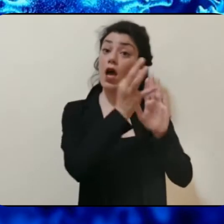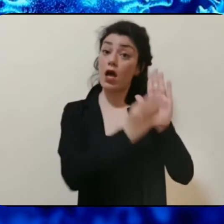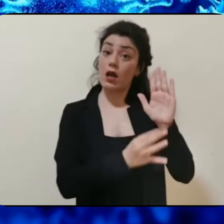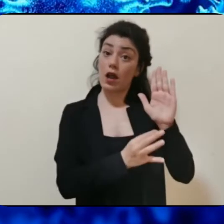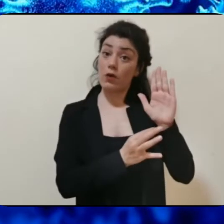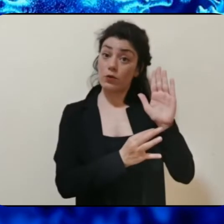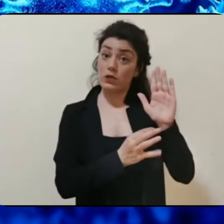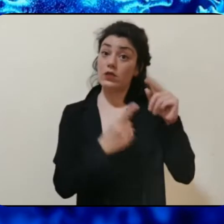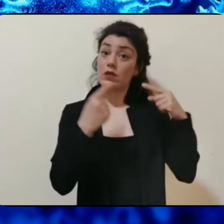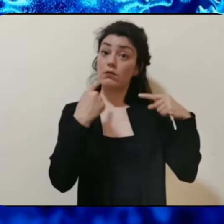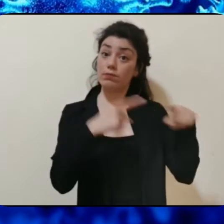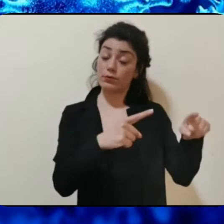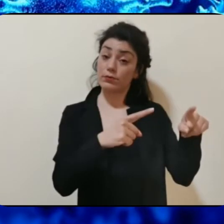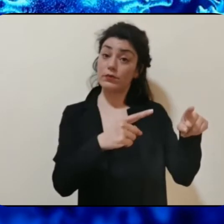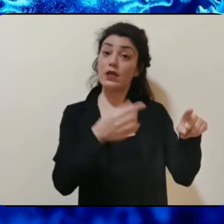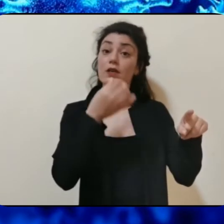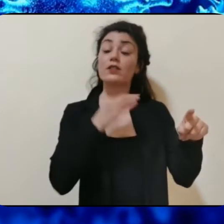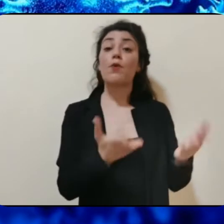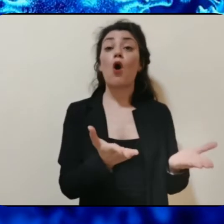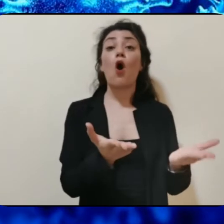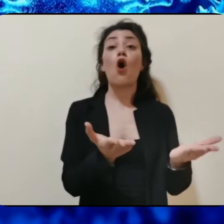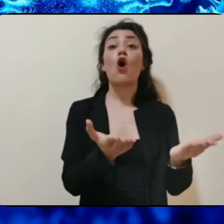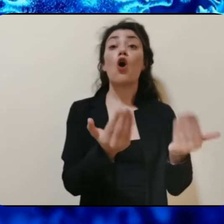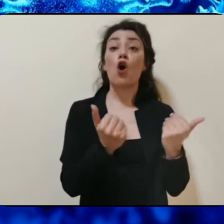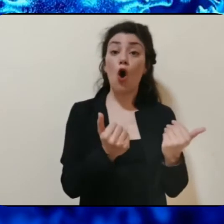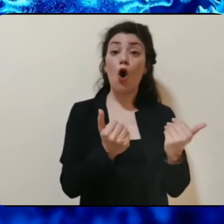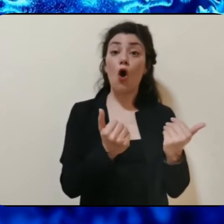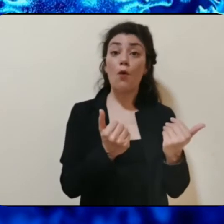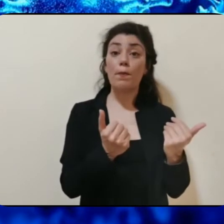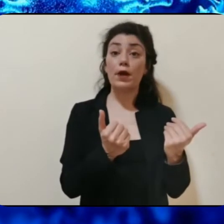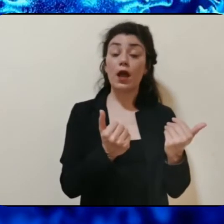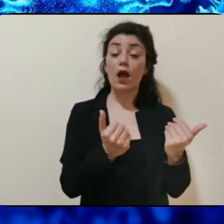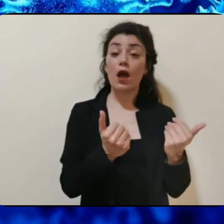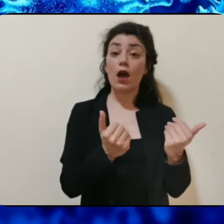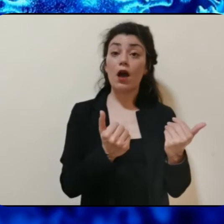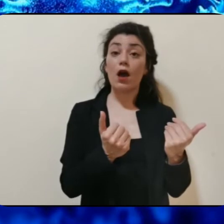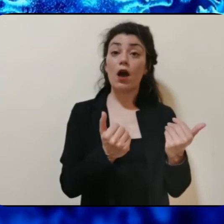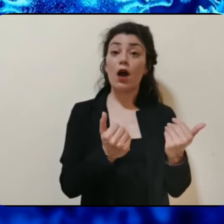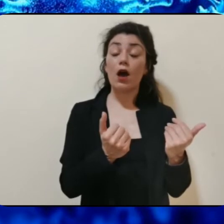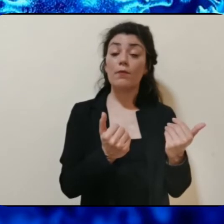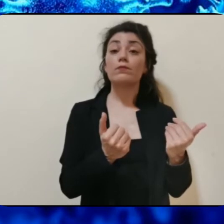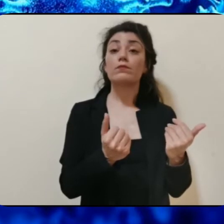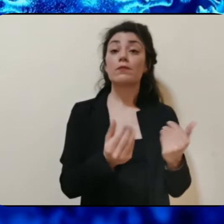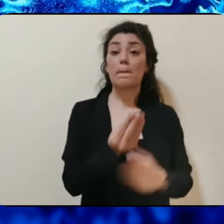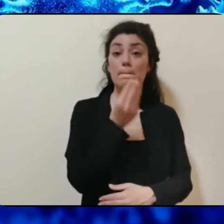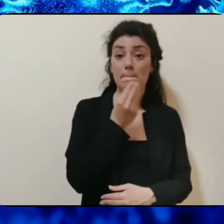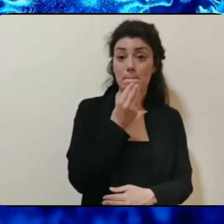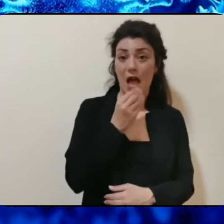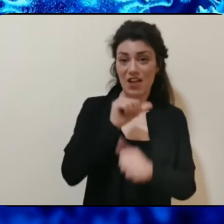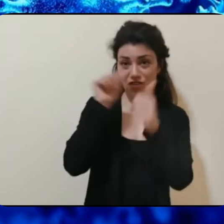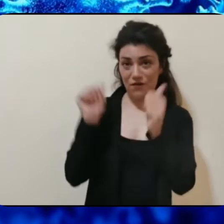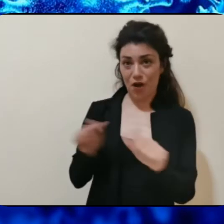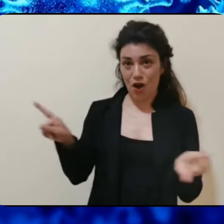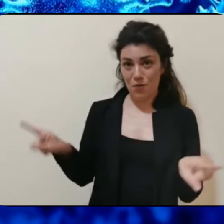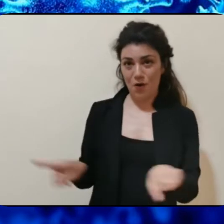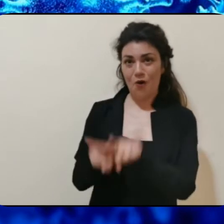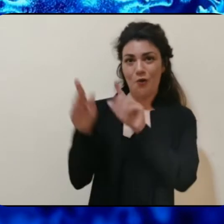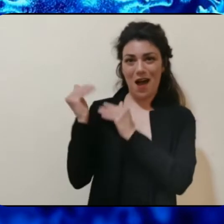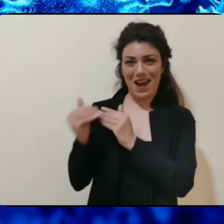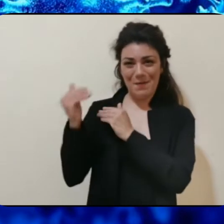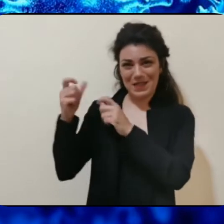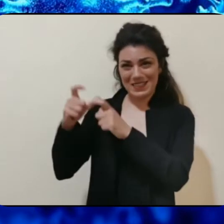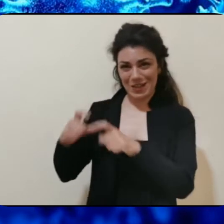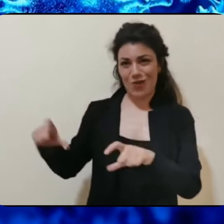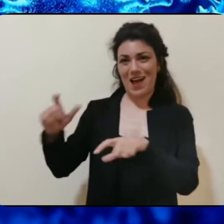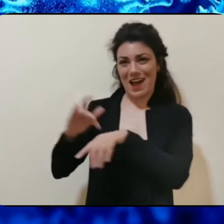che adesso diremo, si possono acquistare beni di prima necessità, quindi accanto agli alimenti, come era finora prevista